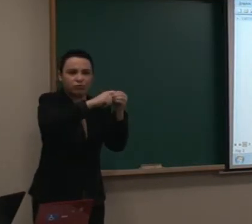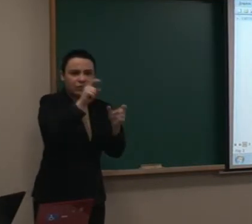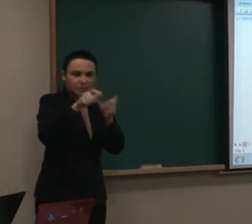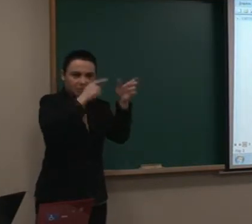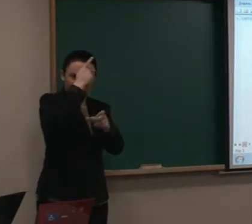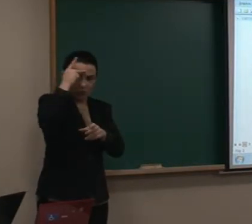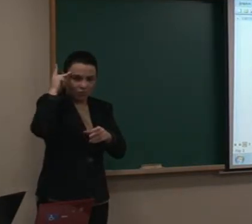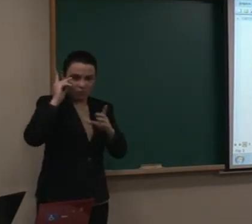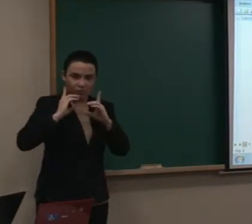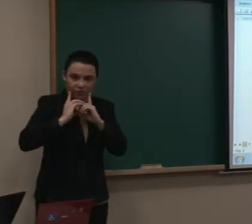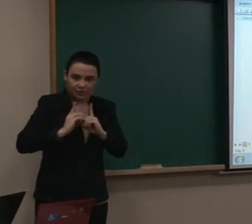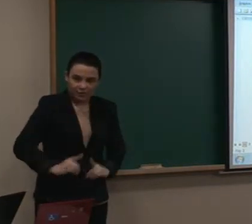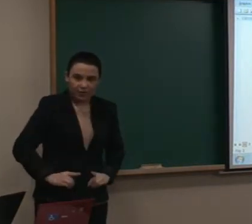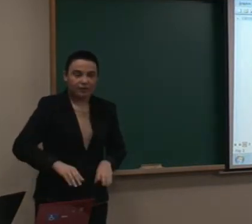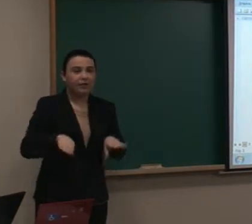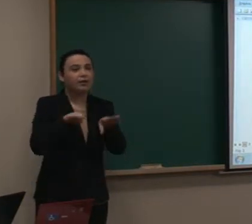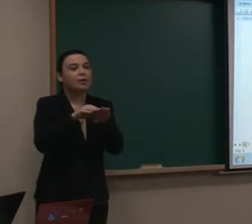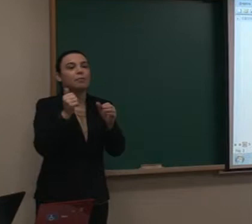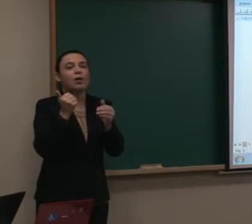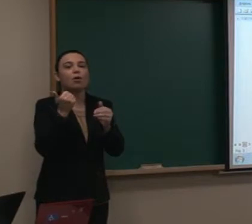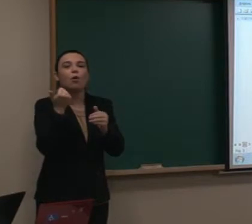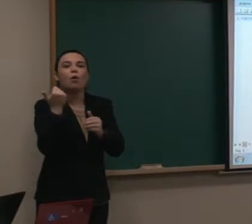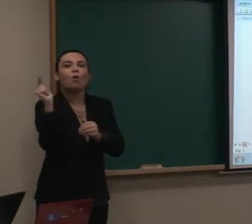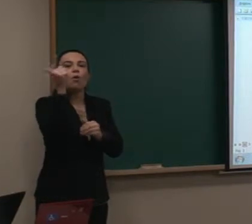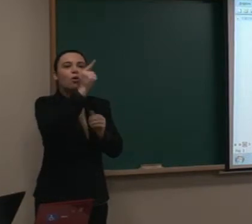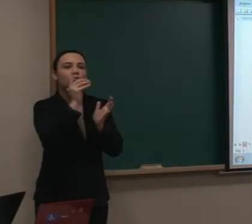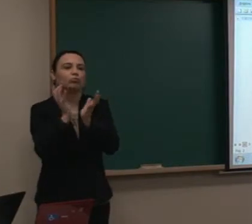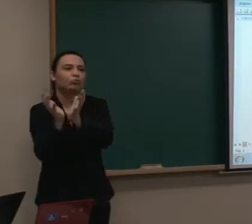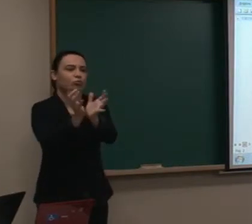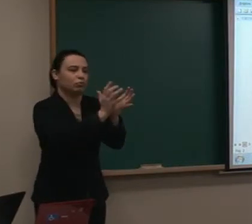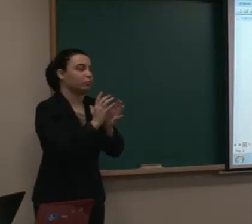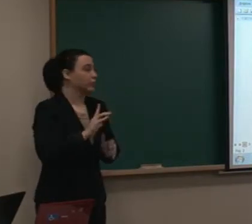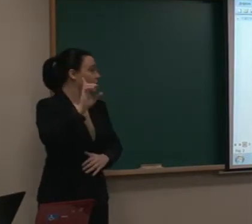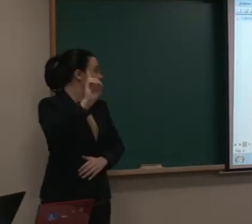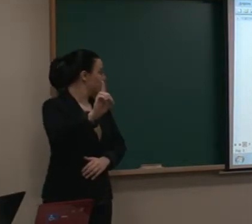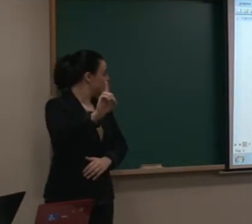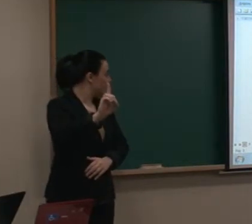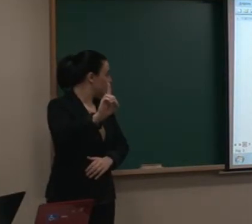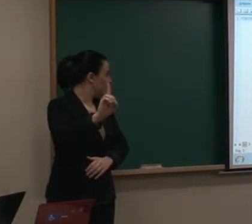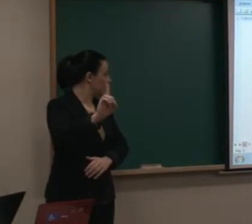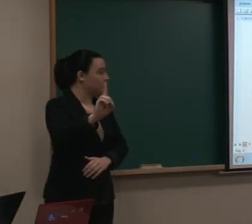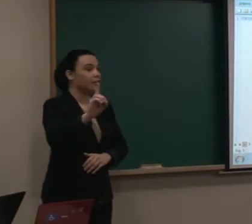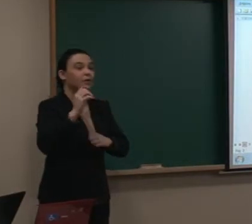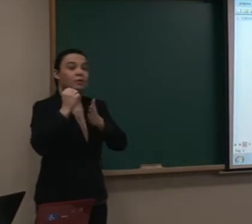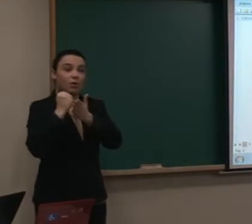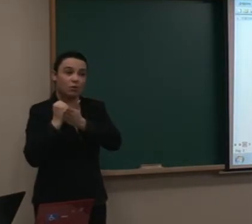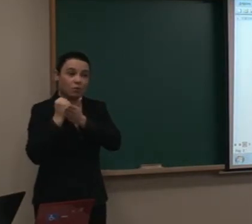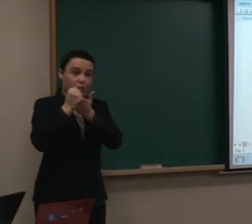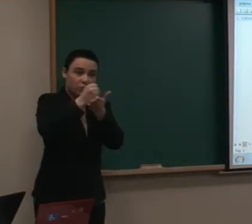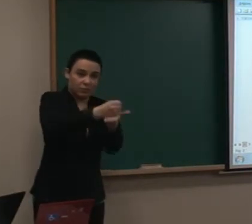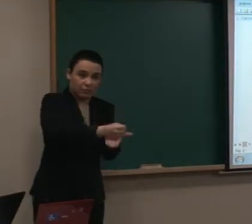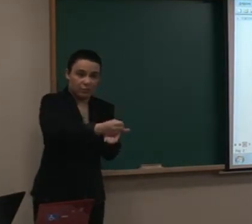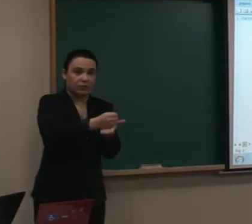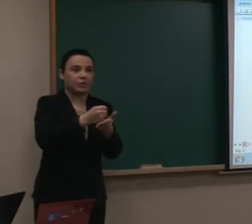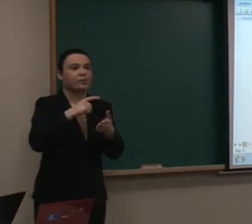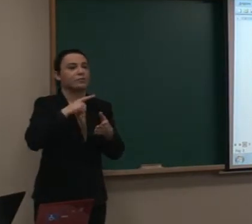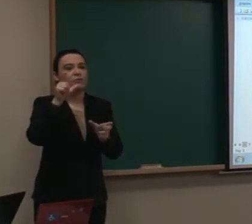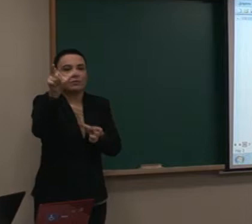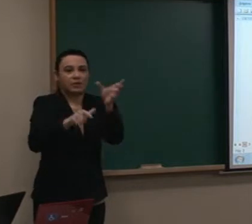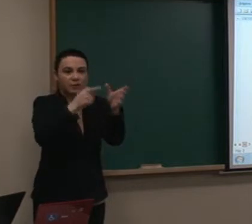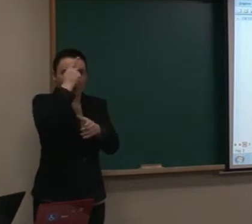com deficiências e entidades afins. D. Com a colaboração das entidades participantes do